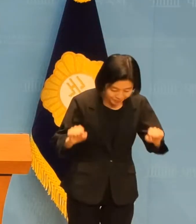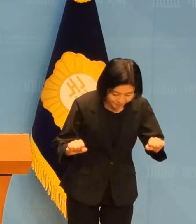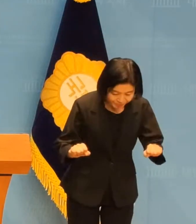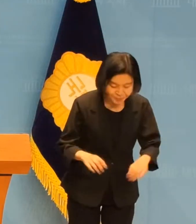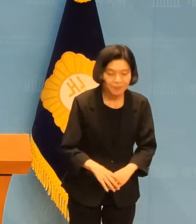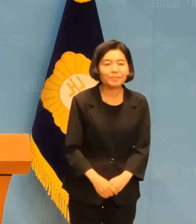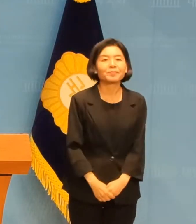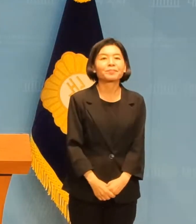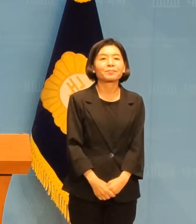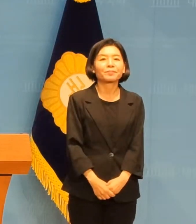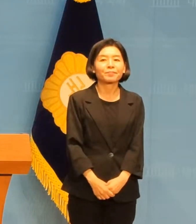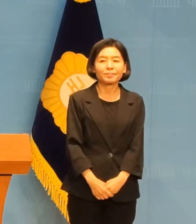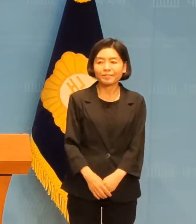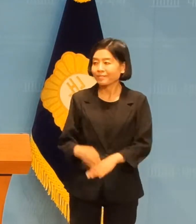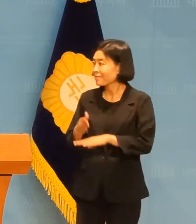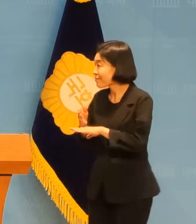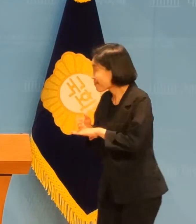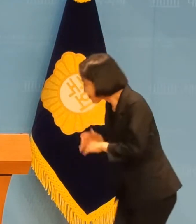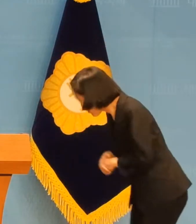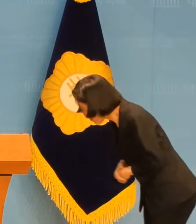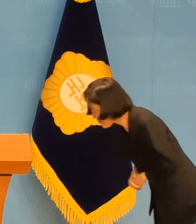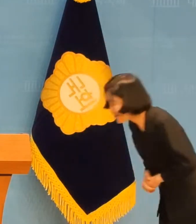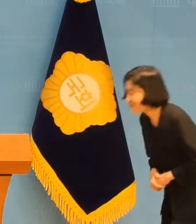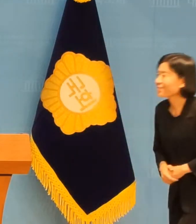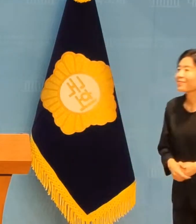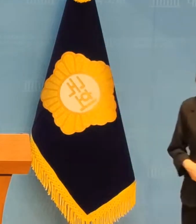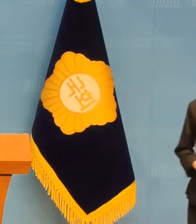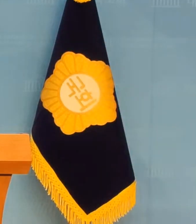네, 감사합니다.